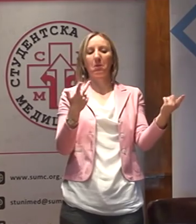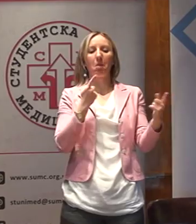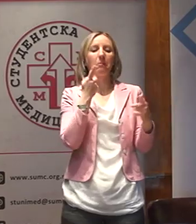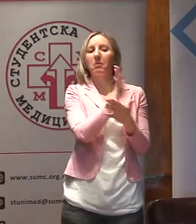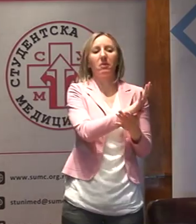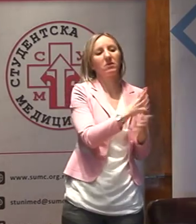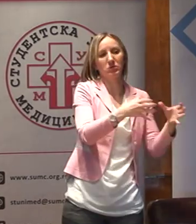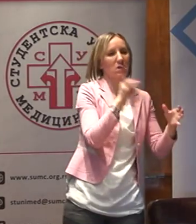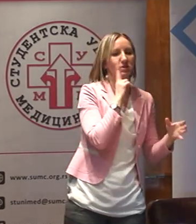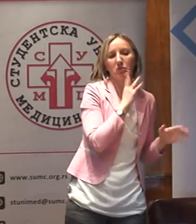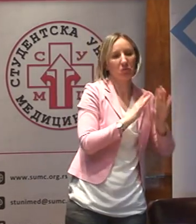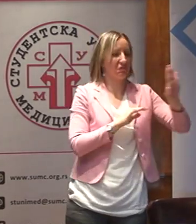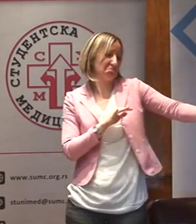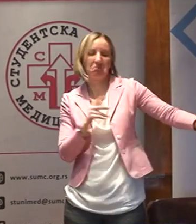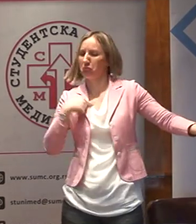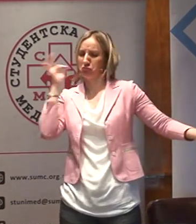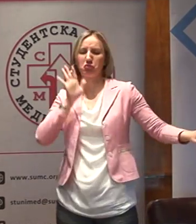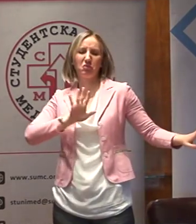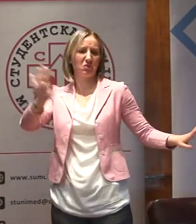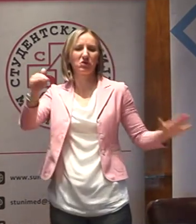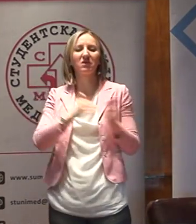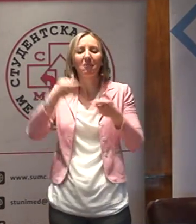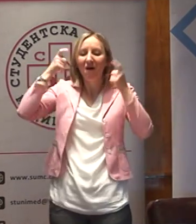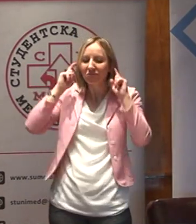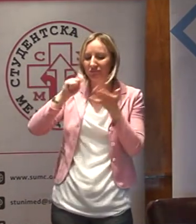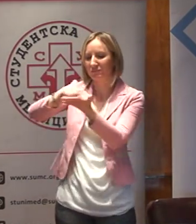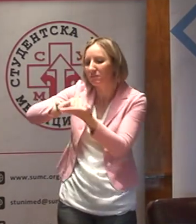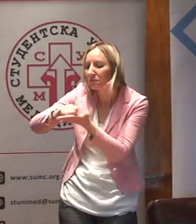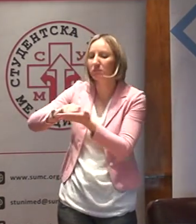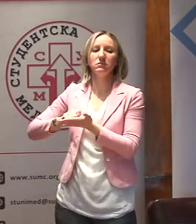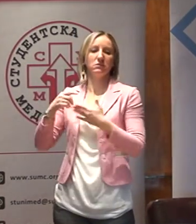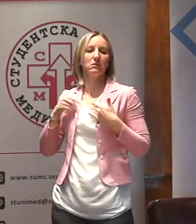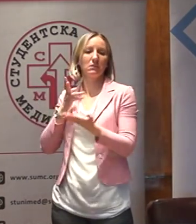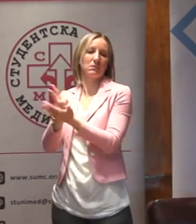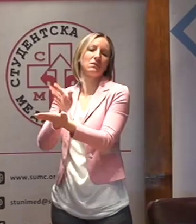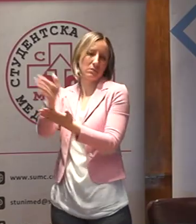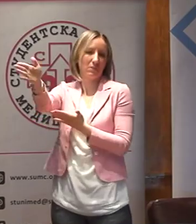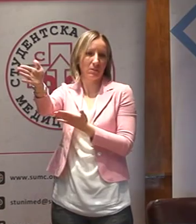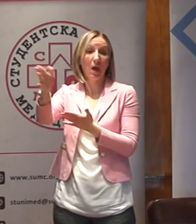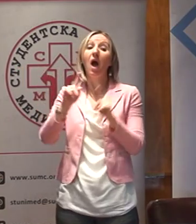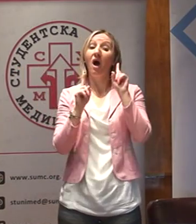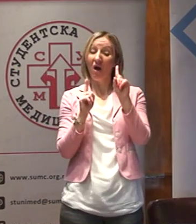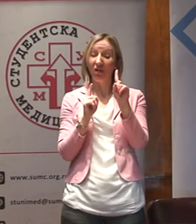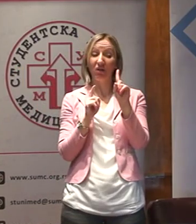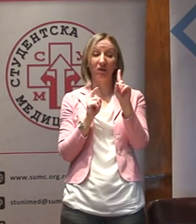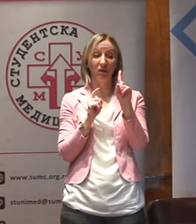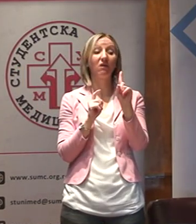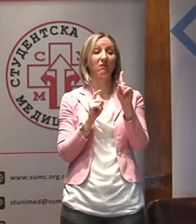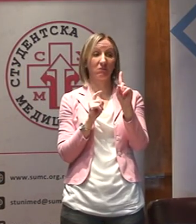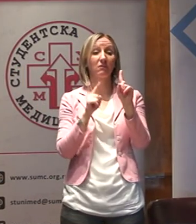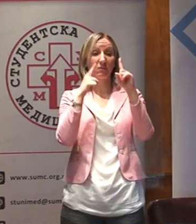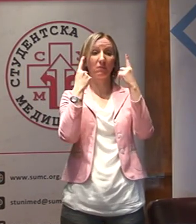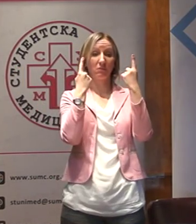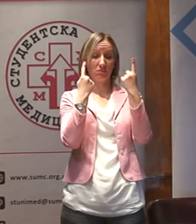jezik, koje ne osjećaju pripadnost zajednici gluvih, već pripadnost čujućoj zajednici, koje komuniciraju